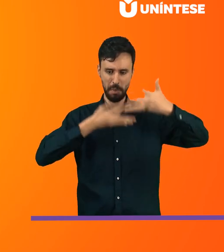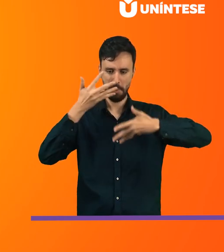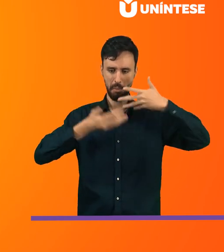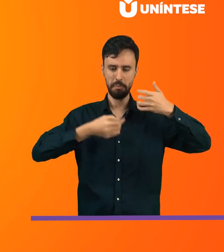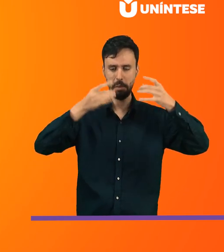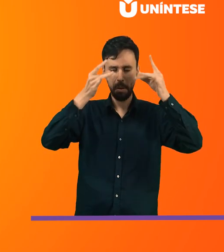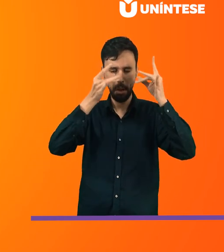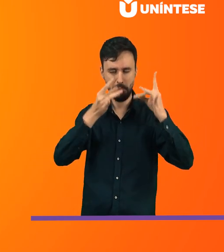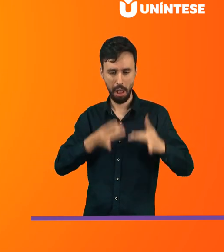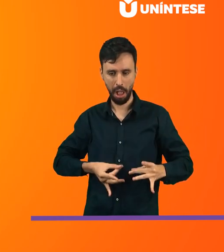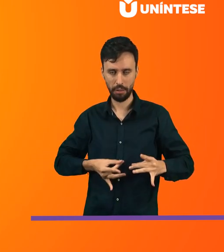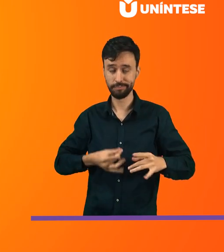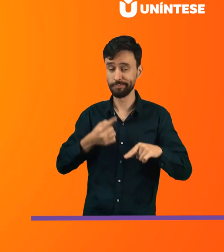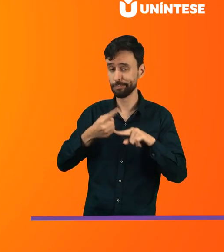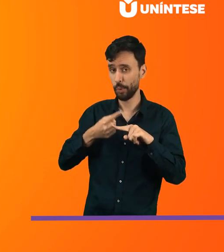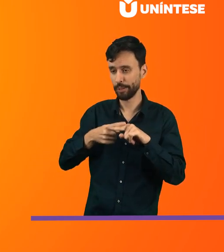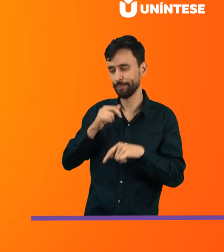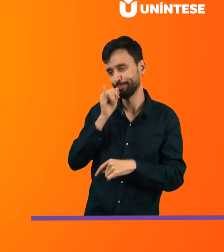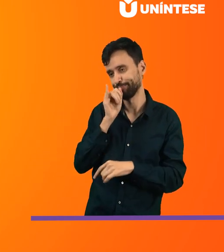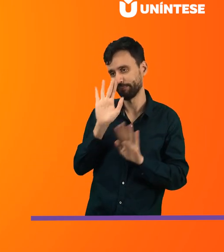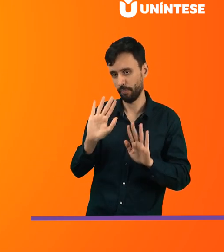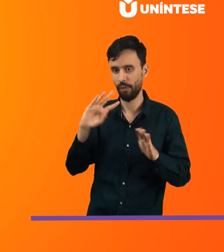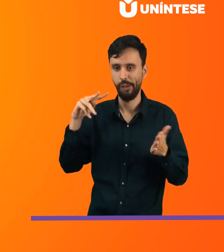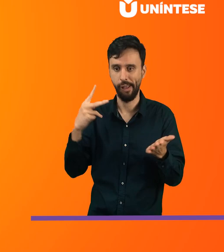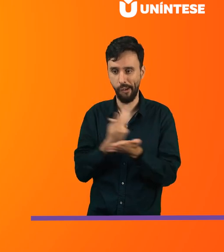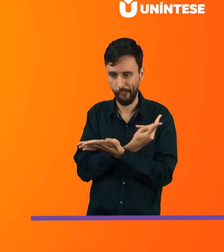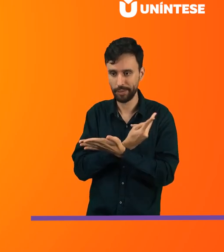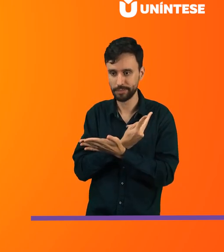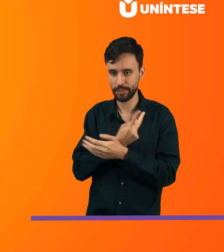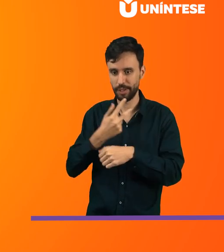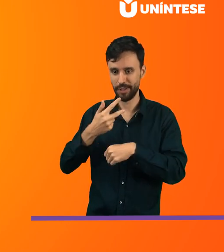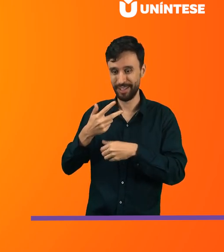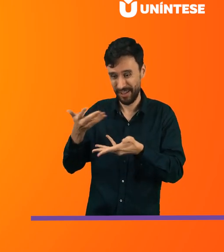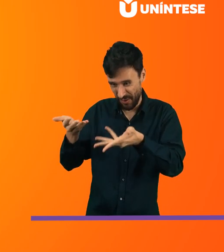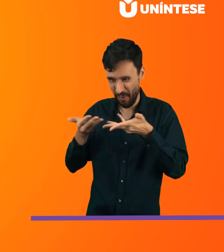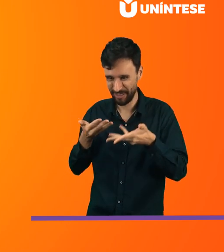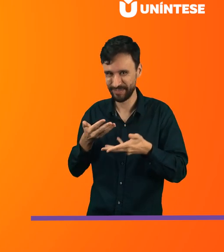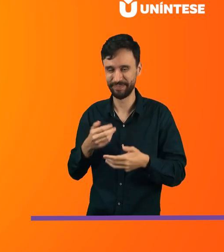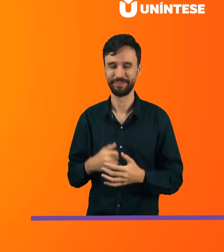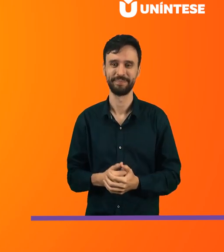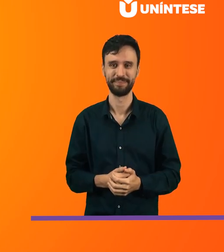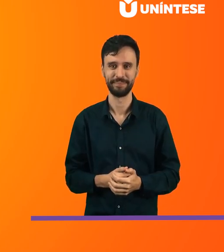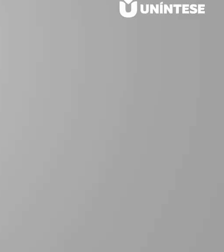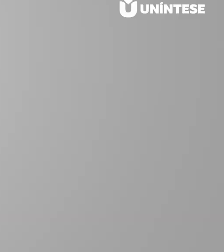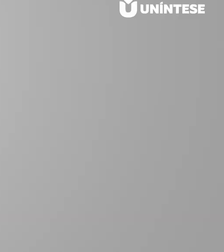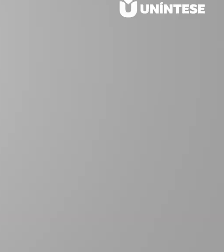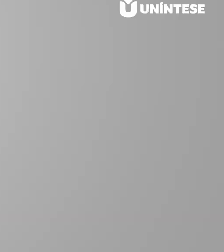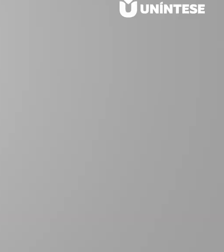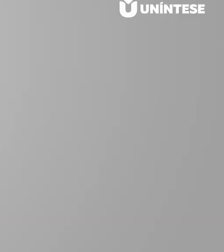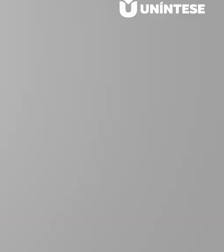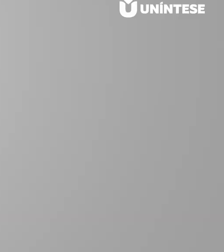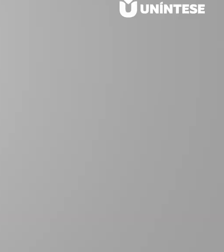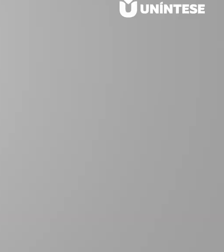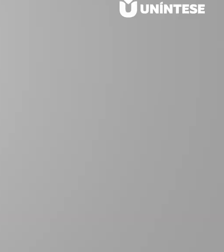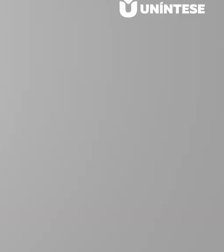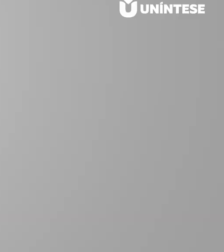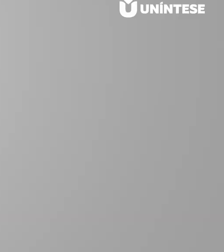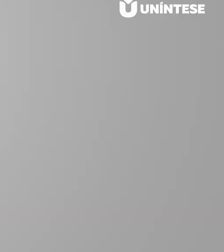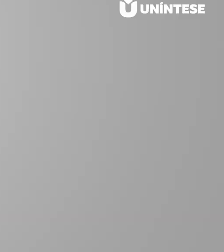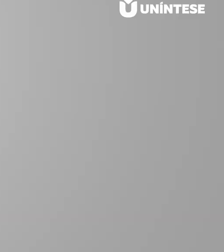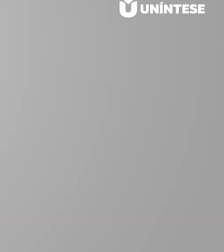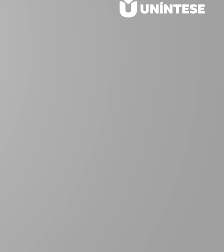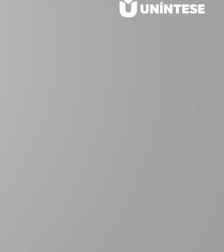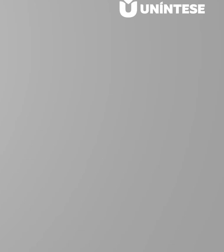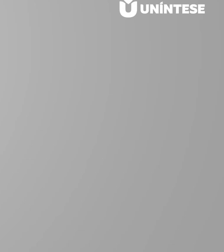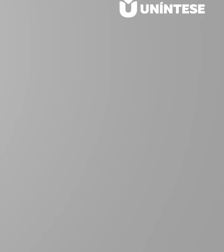surdo, explicando qual vai ser o evento. Porque, às vezes, a gente quer convidar o surdo, mas só quer convidar, ó... Amigo, vai ter um evento